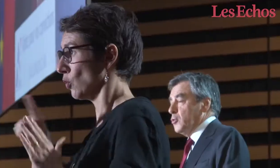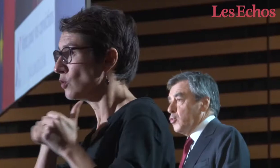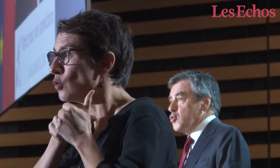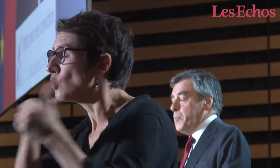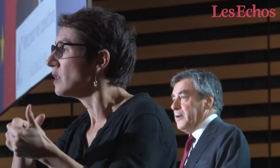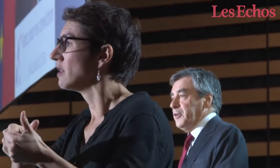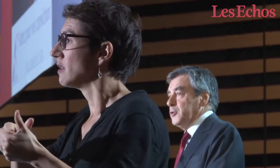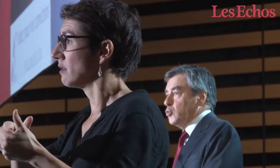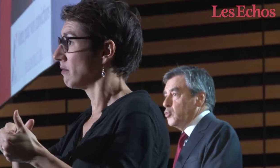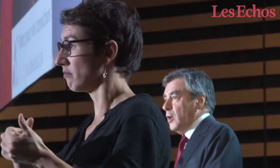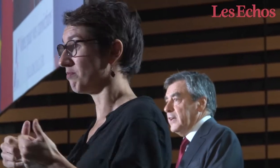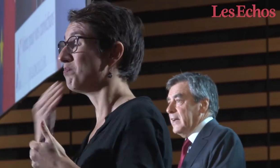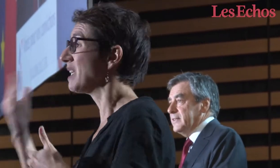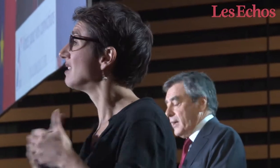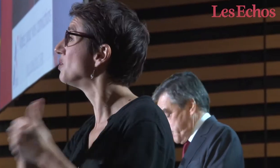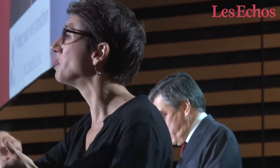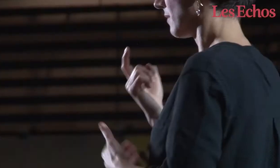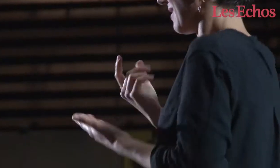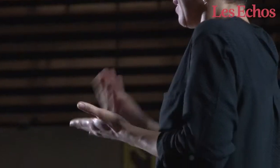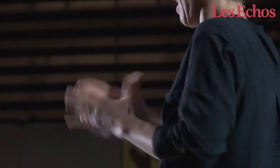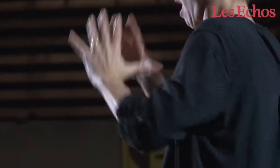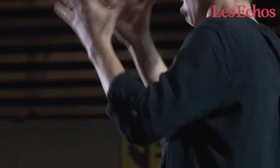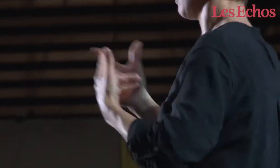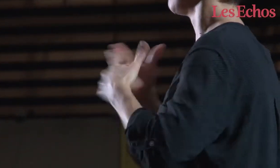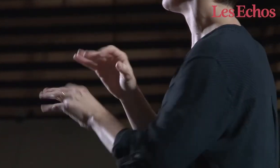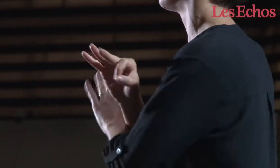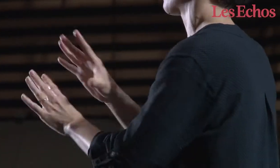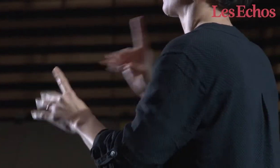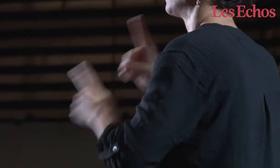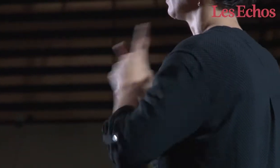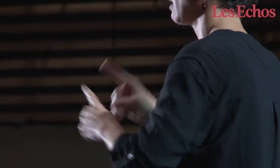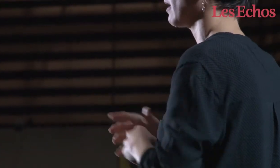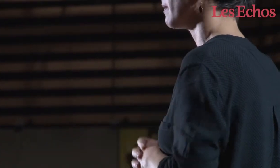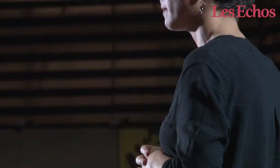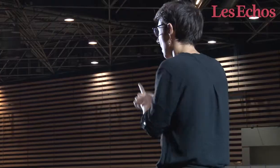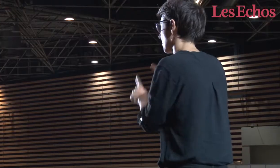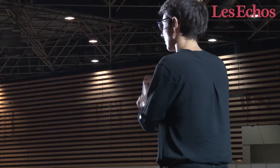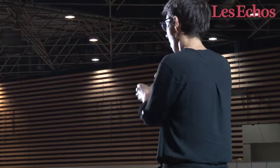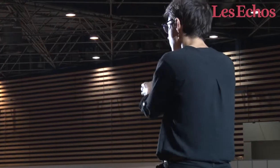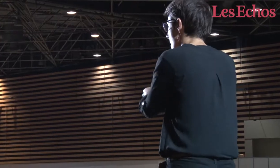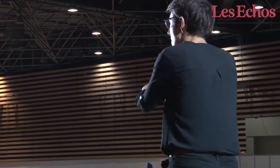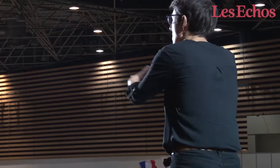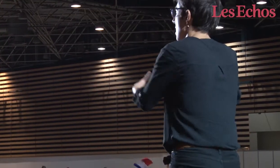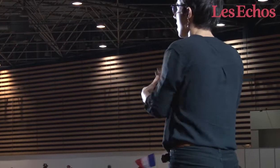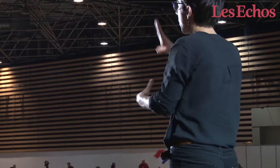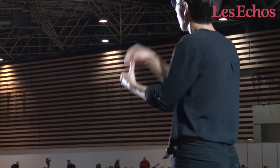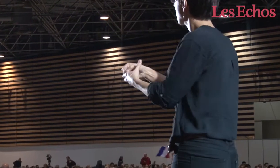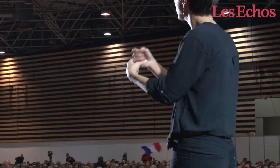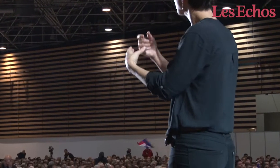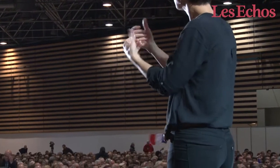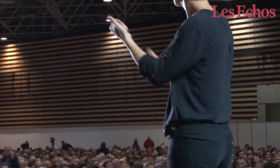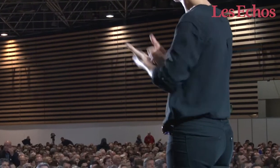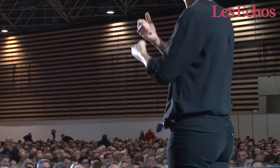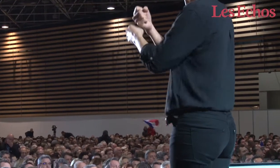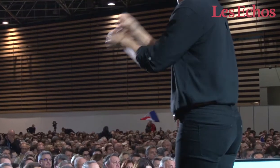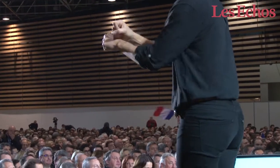La technique entre deux interprètes c'est que quand l'interprète, la collègue est en action en train de traduire, c'est elle qui va décider à la fin de sa phrase en langue